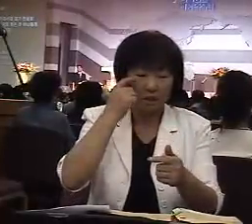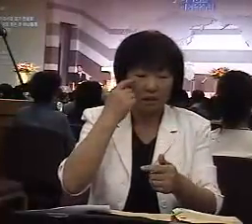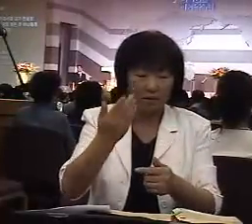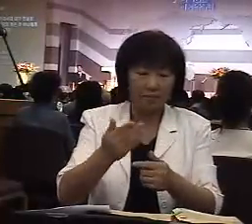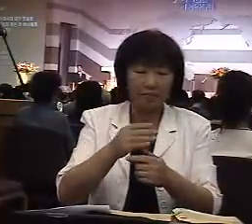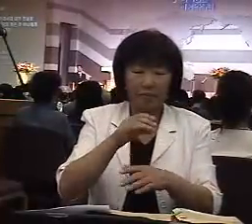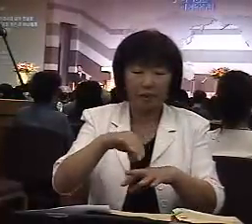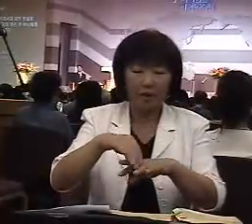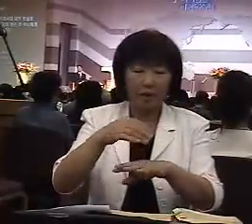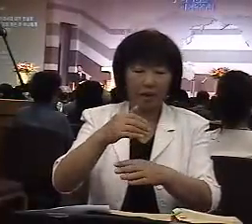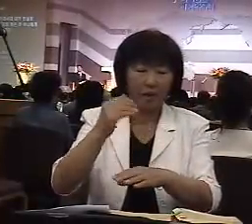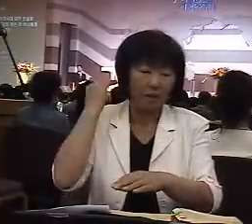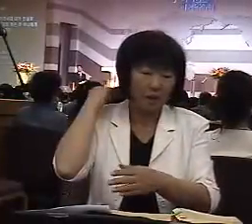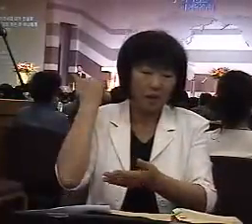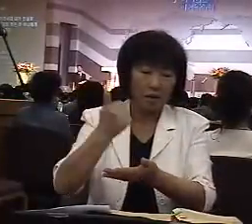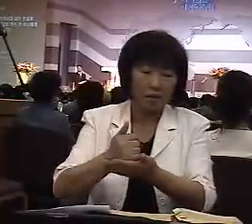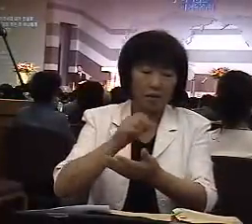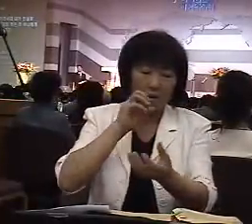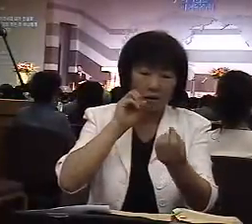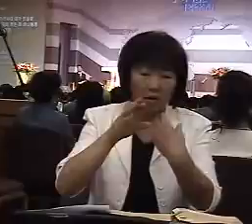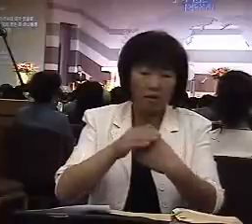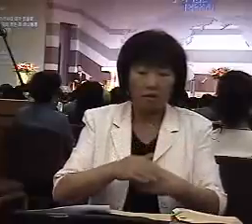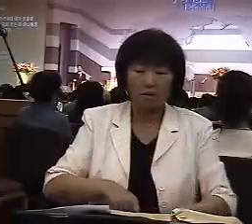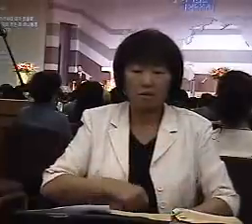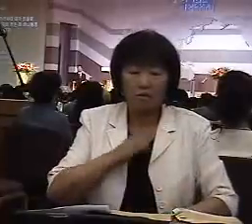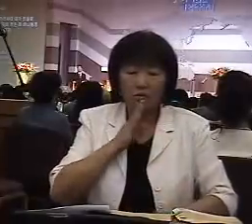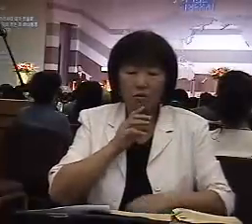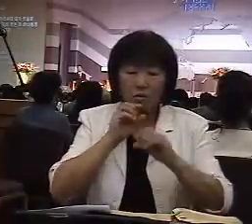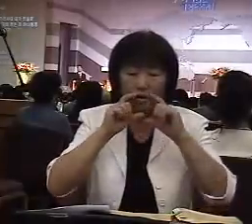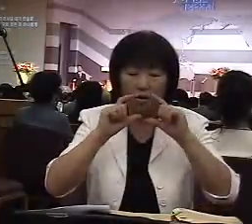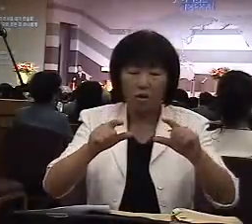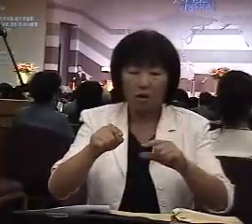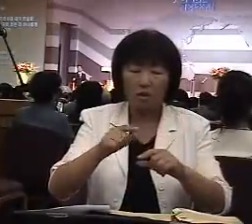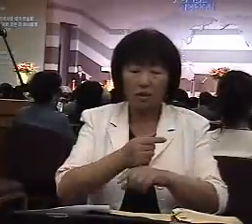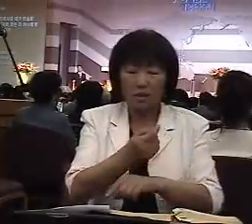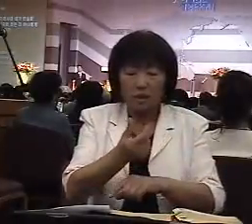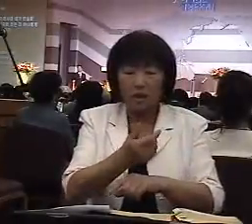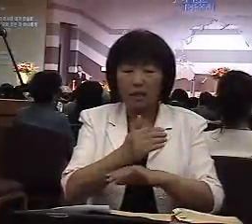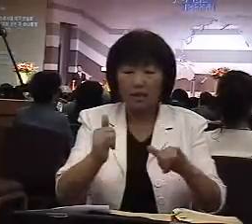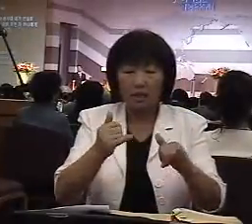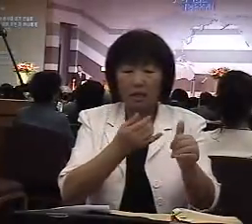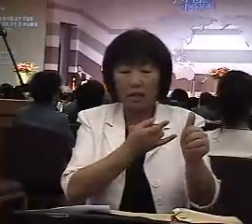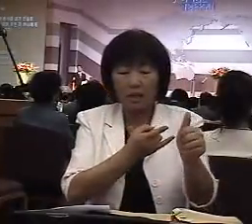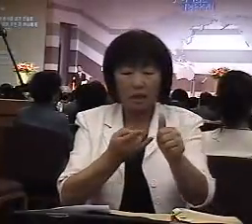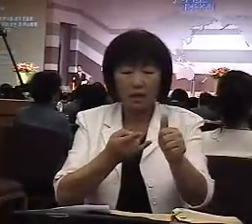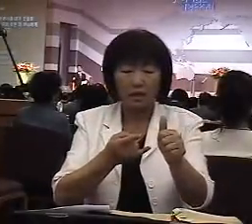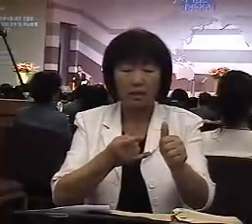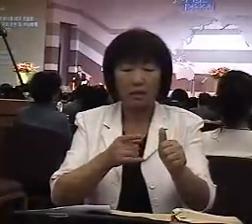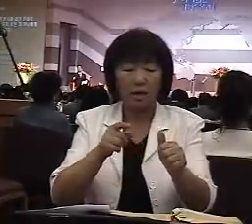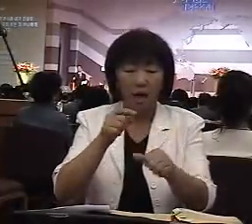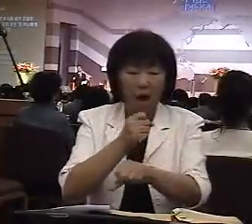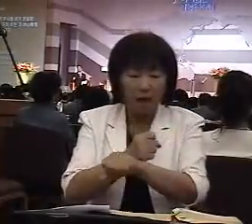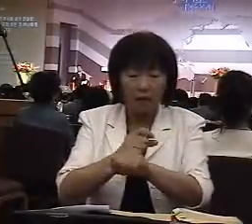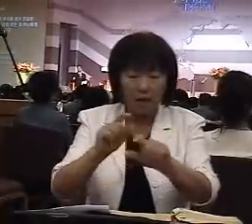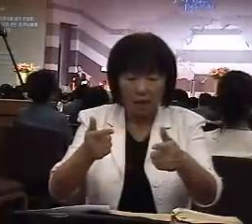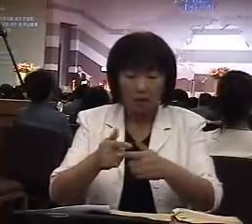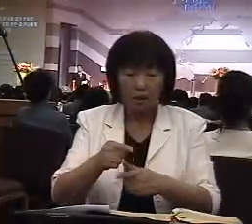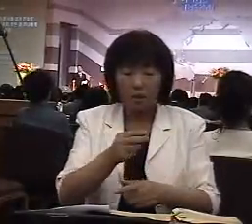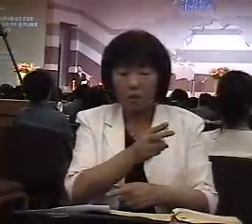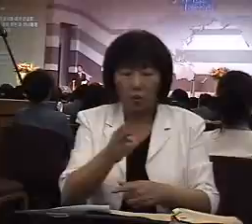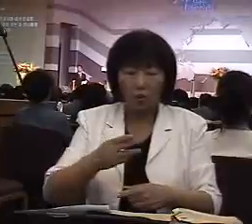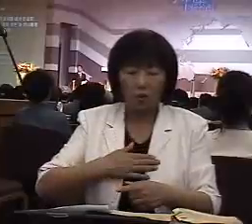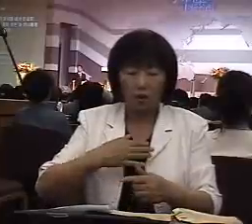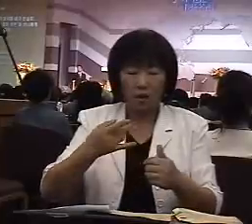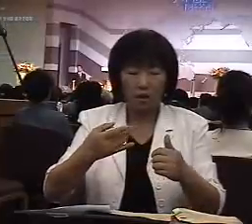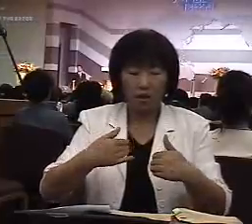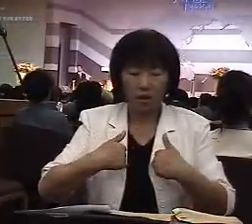임금이 대답하여 가라사대 내가 진실로 너희에게 이르노니 이 지극히 작은 자 하나에게 하지 아니한 것이 곧 내게 하지